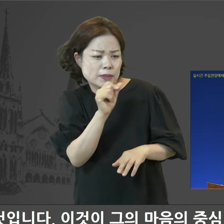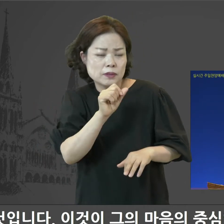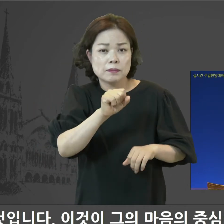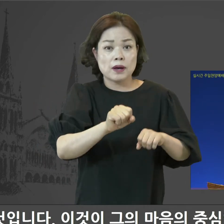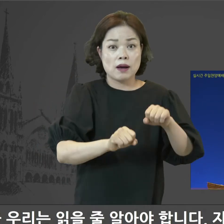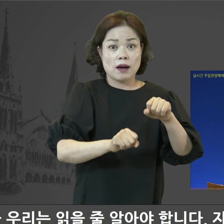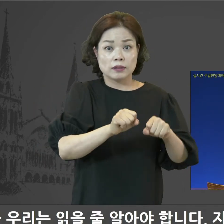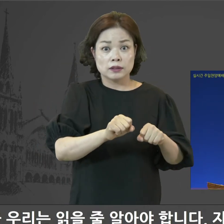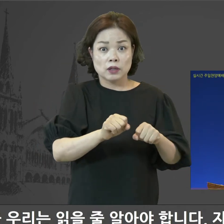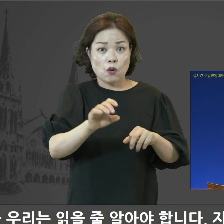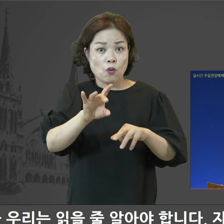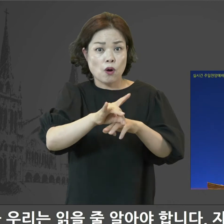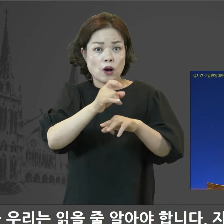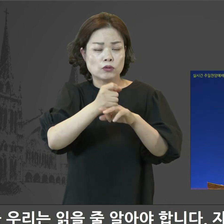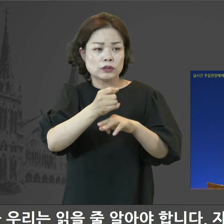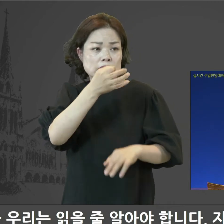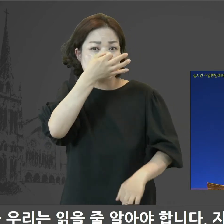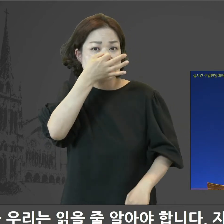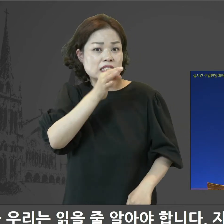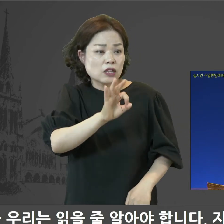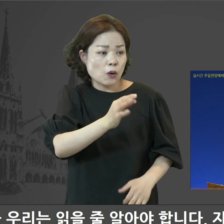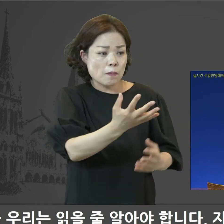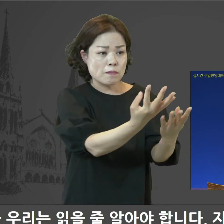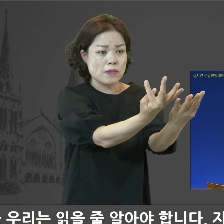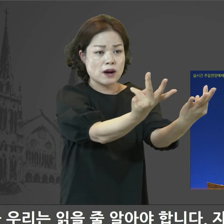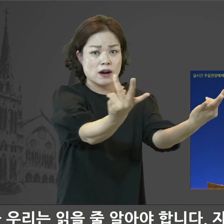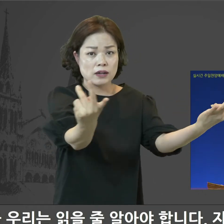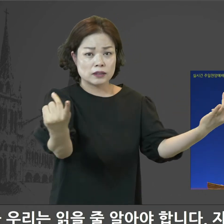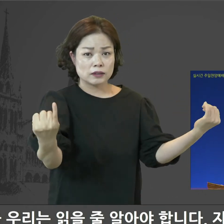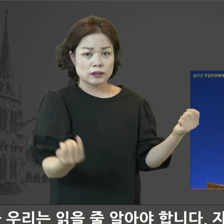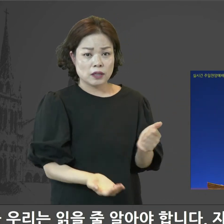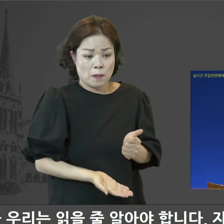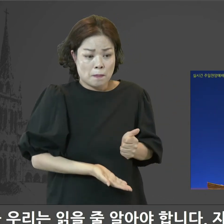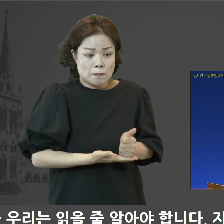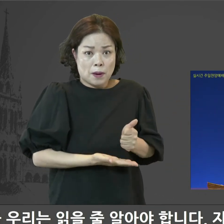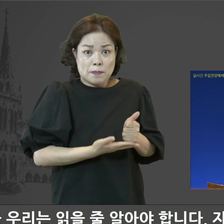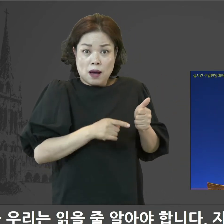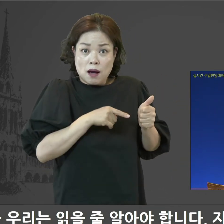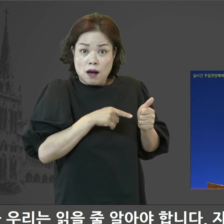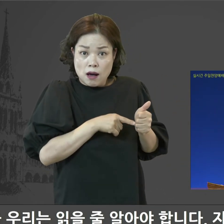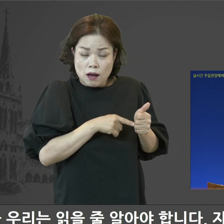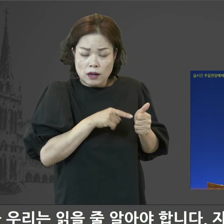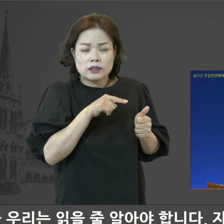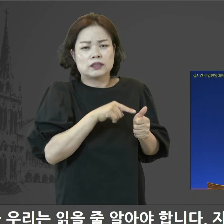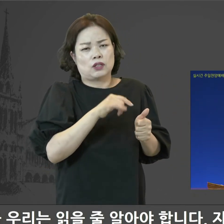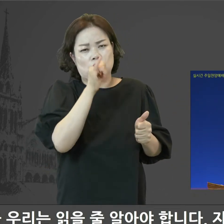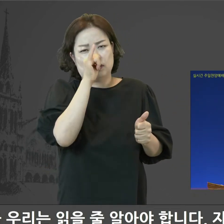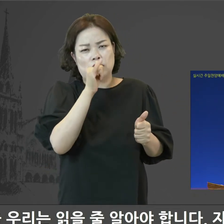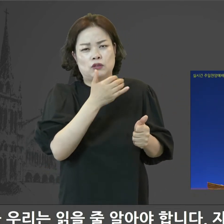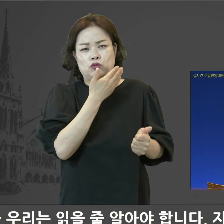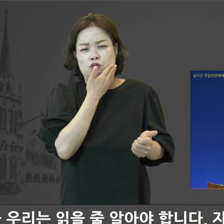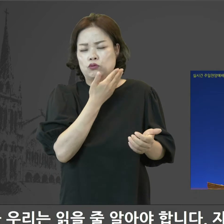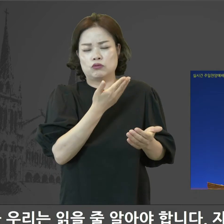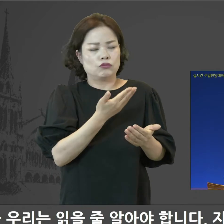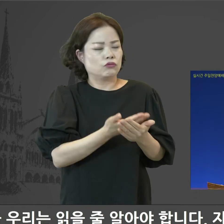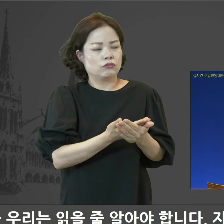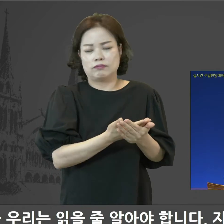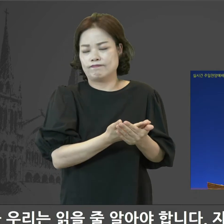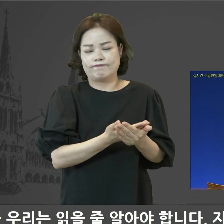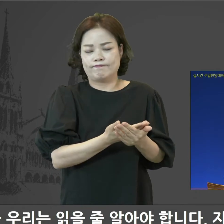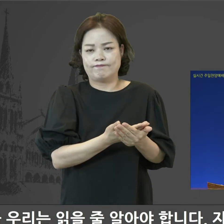행하는 것, 왕으로도 인정을 받고 많은 사람들로부터 칭송을 받는 것, 이건 그에게 있어 그렇게 중요해 보이질